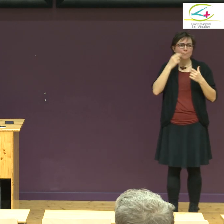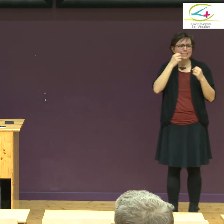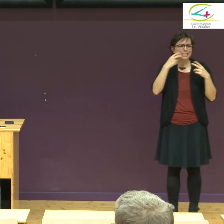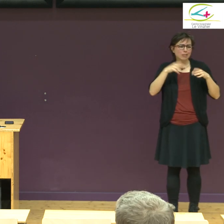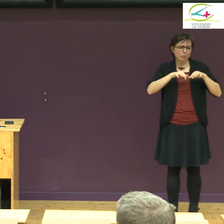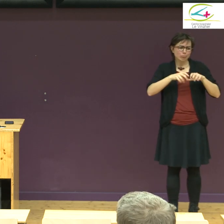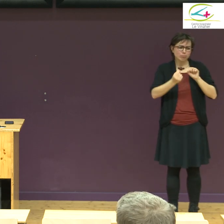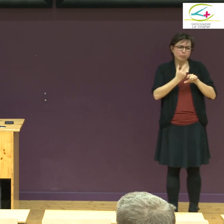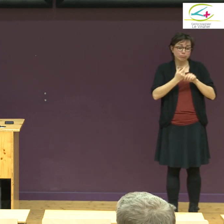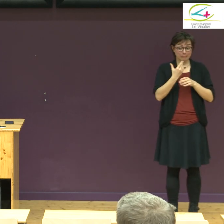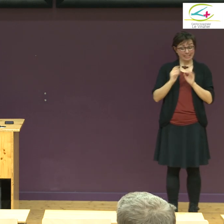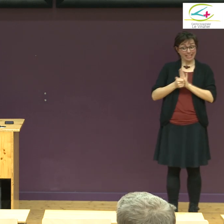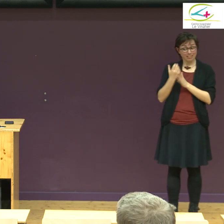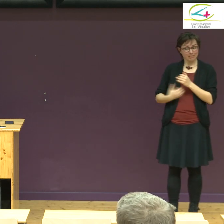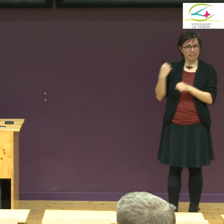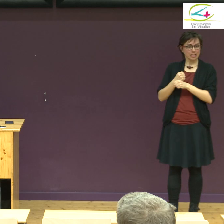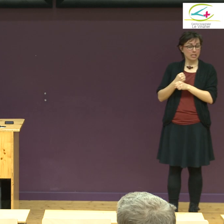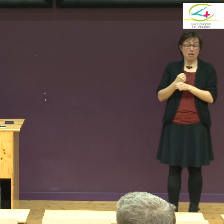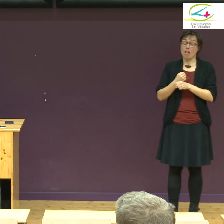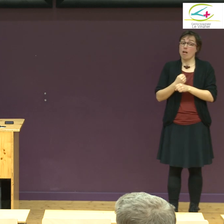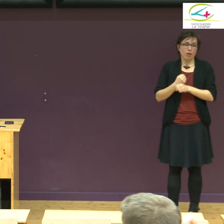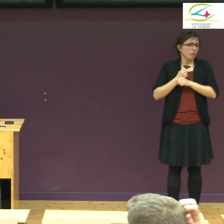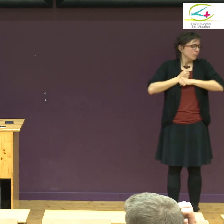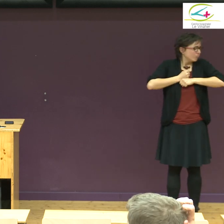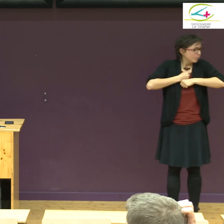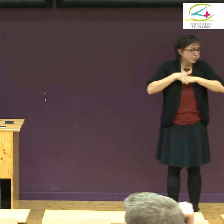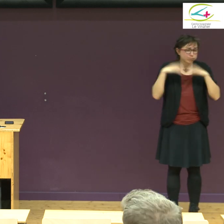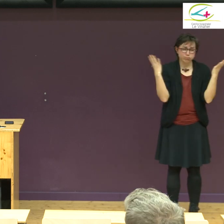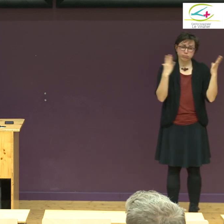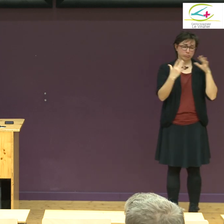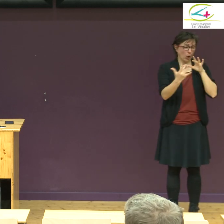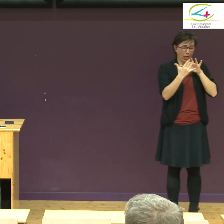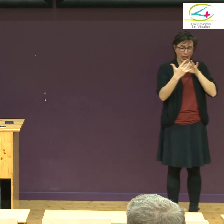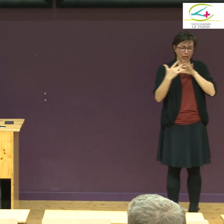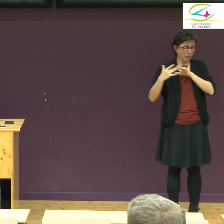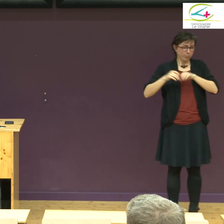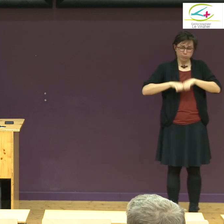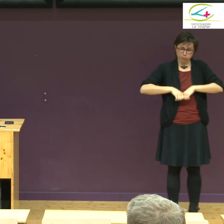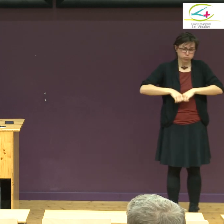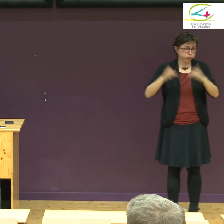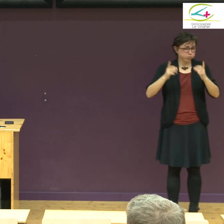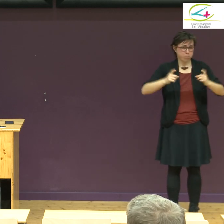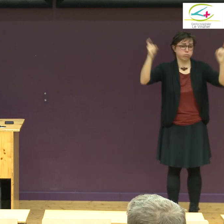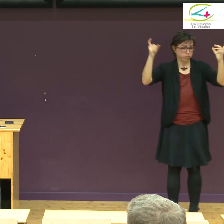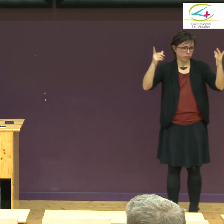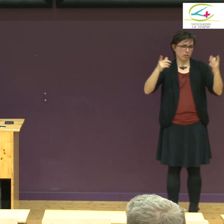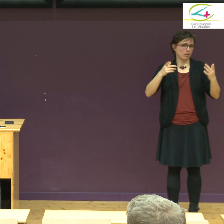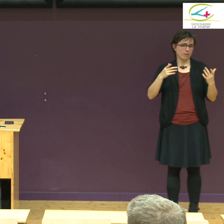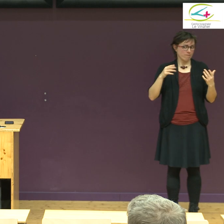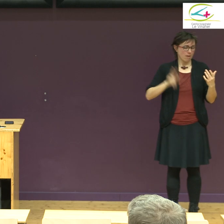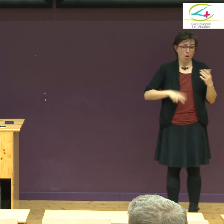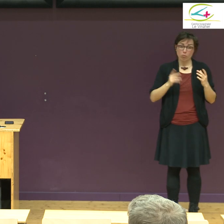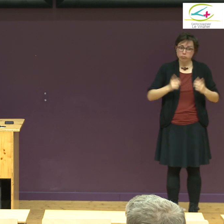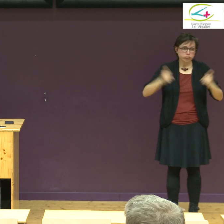des SOS Amitié a été ouvert, ils ont démultiplié le nombre des personnes qu'ils accompagnaient factuellement, et surtout